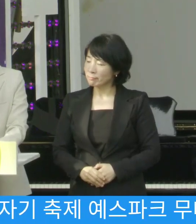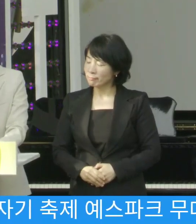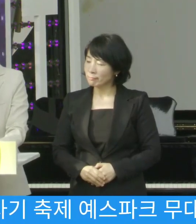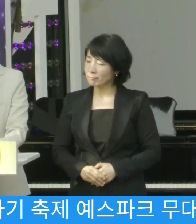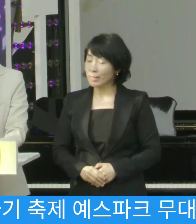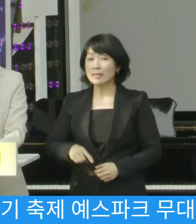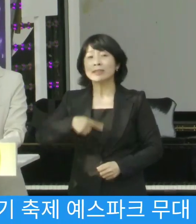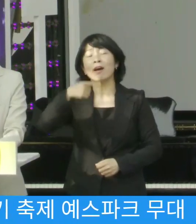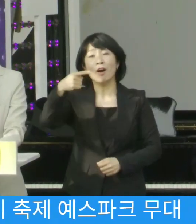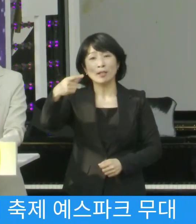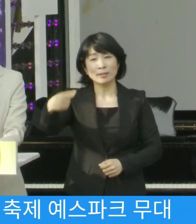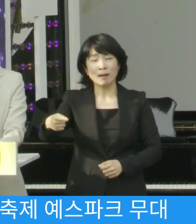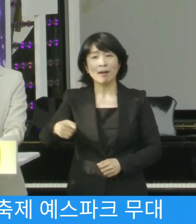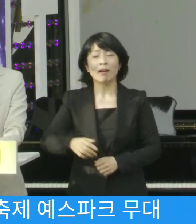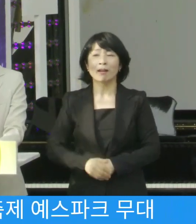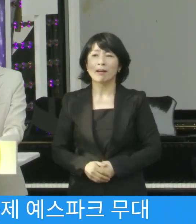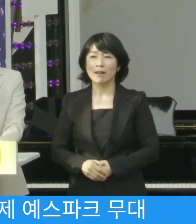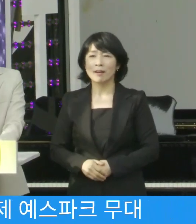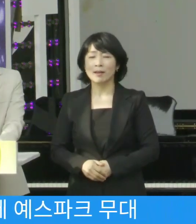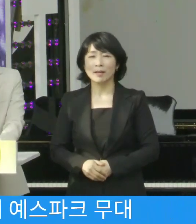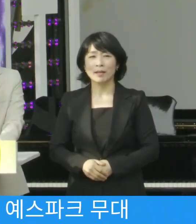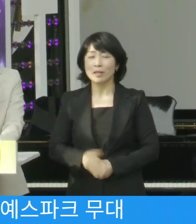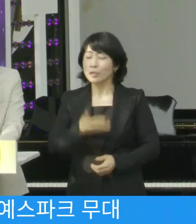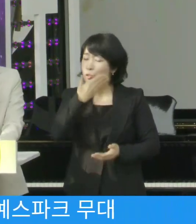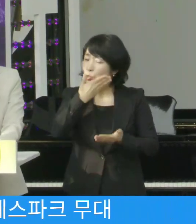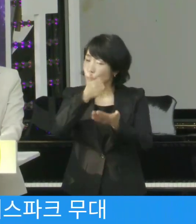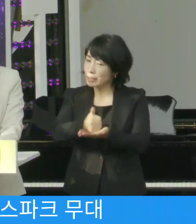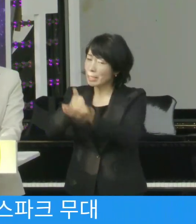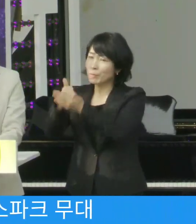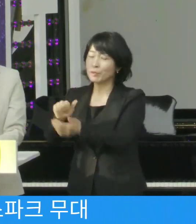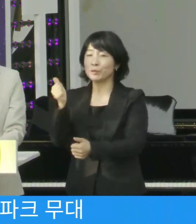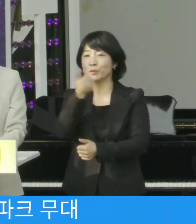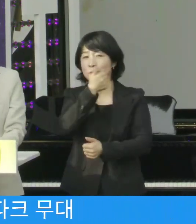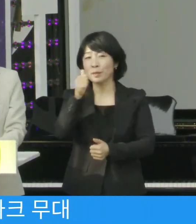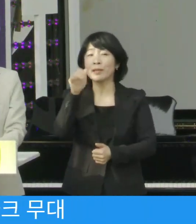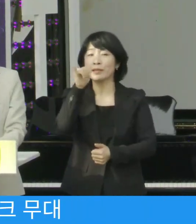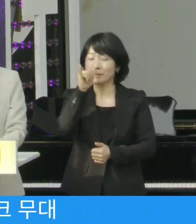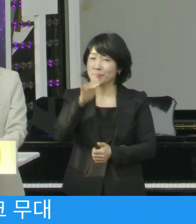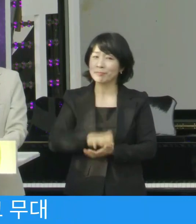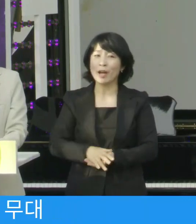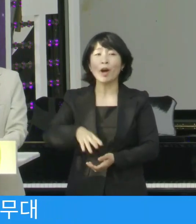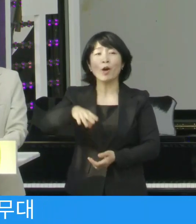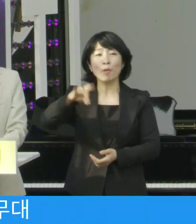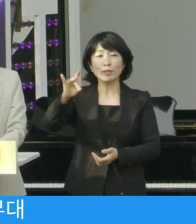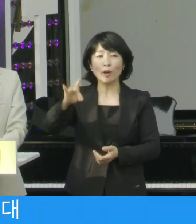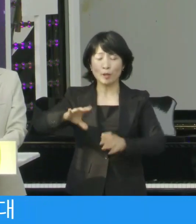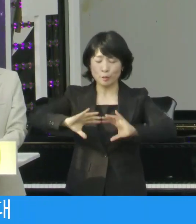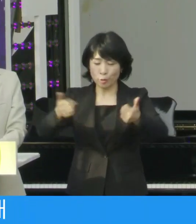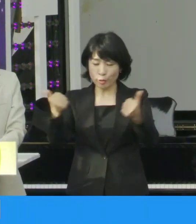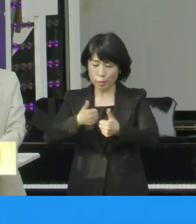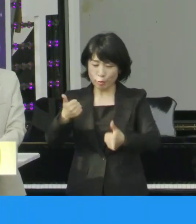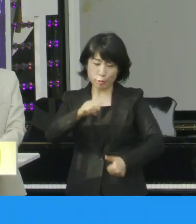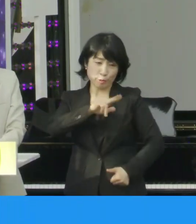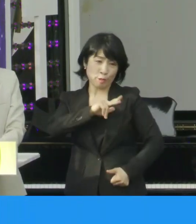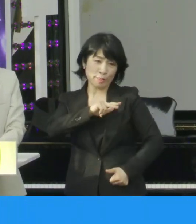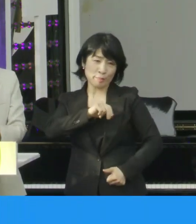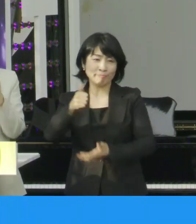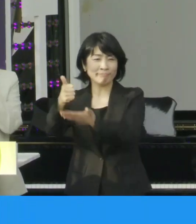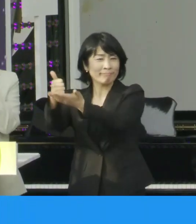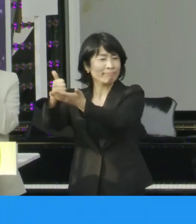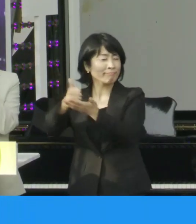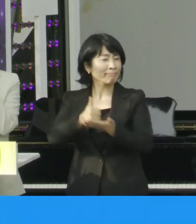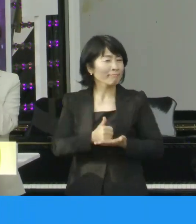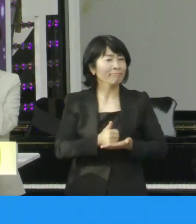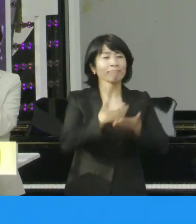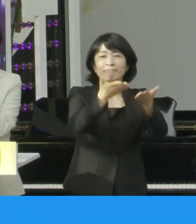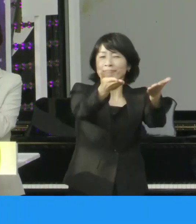네, 이어서 관내에서 참석해주신 내빈을 소개해드리겠습니다. 먼저 송석준 국회의원님 참석해주셨습니다.